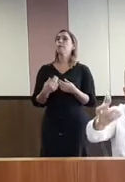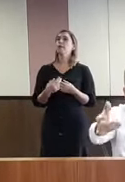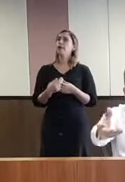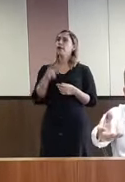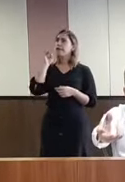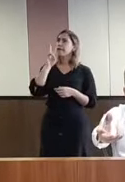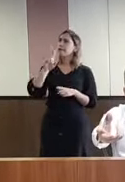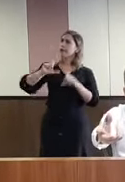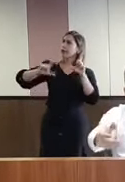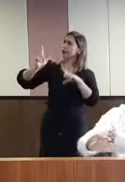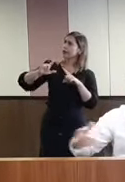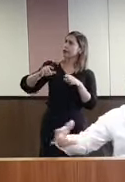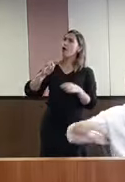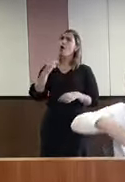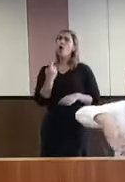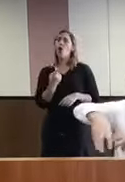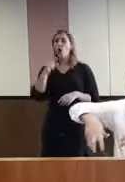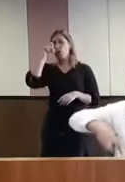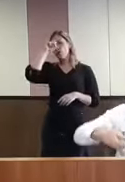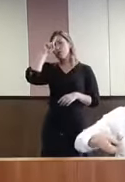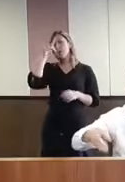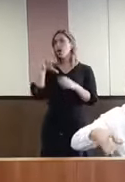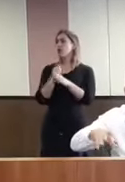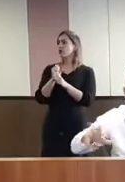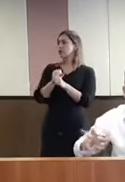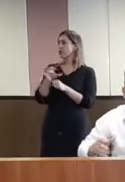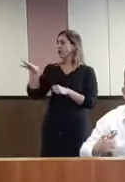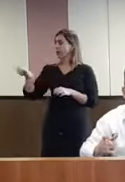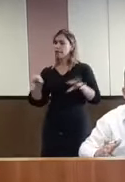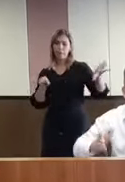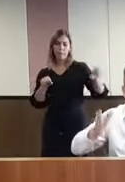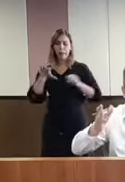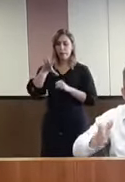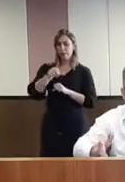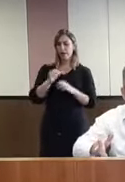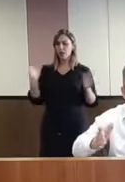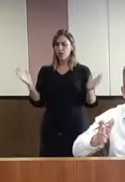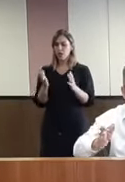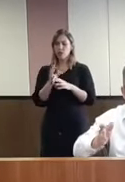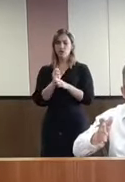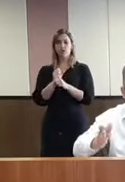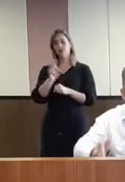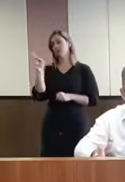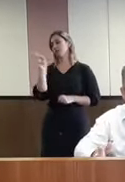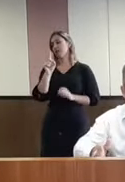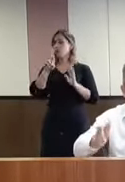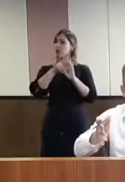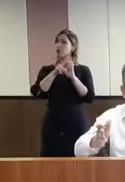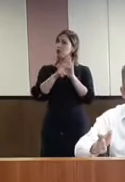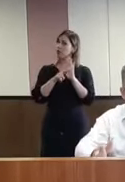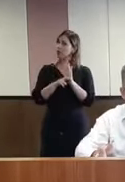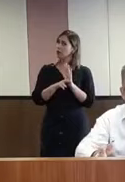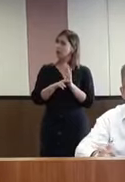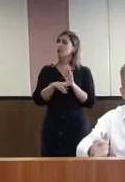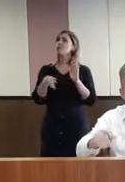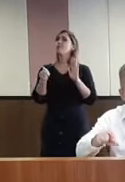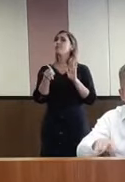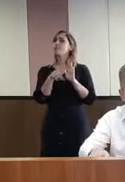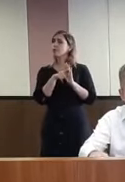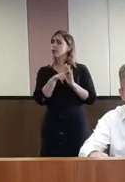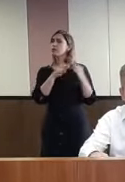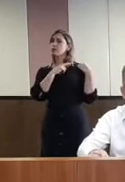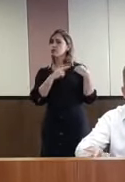ou nota de algum hospital e ficar somando isso, e aí viraria uma bagunça. temos que seguir regras e protocolos.